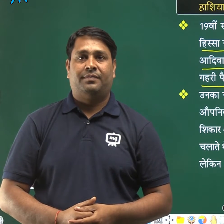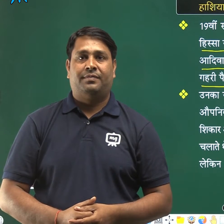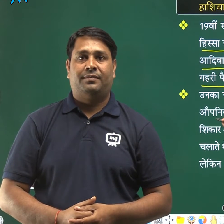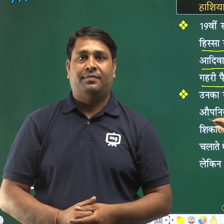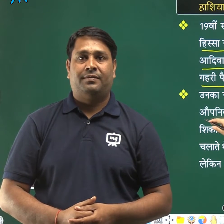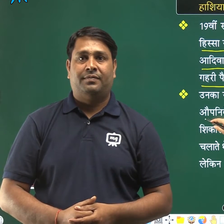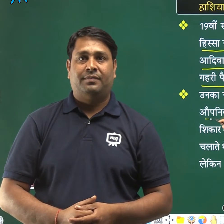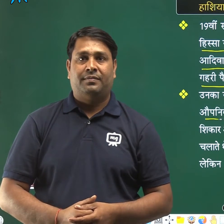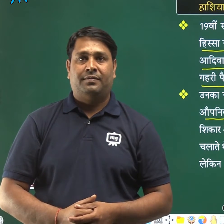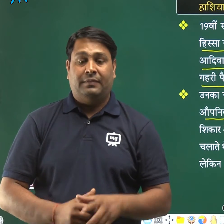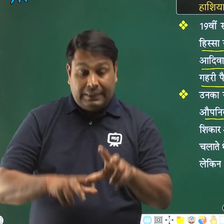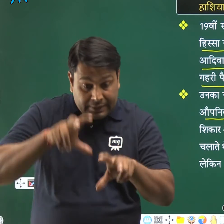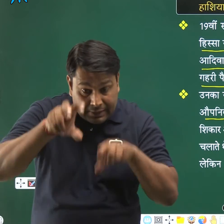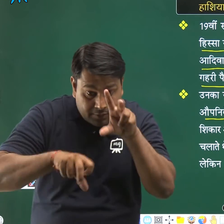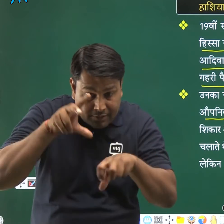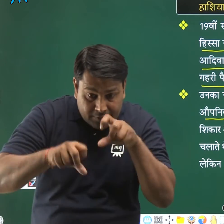औपनिवेशिक